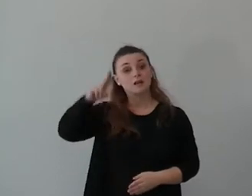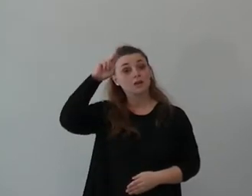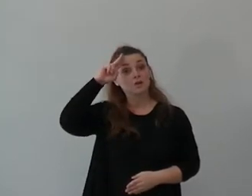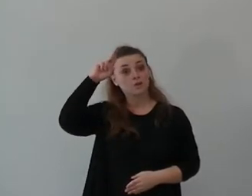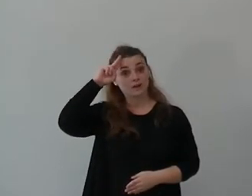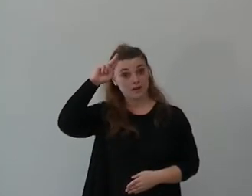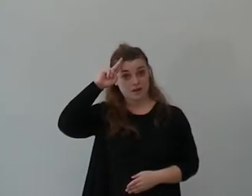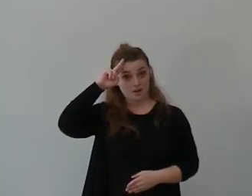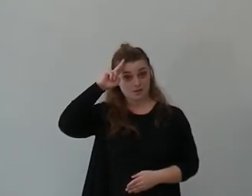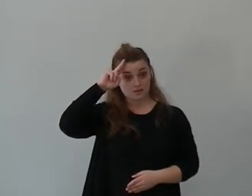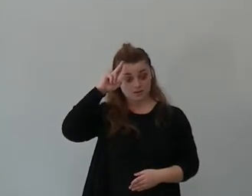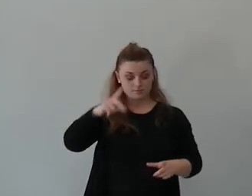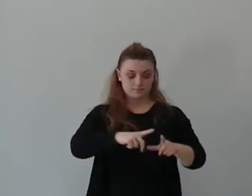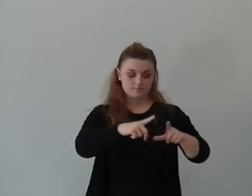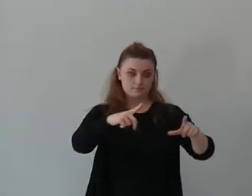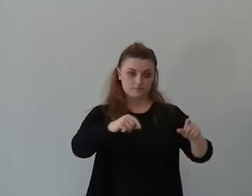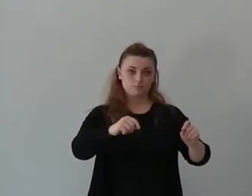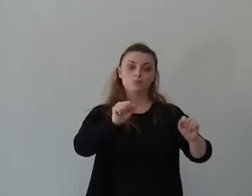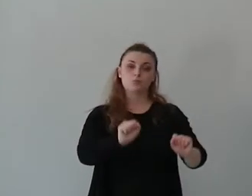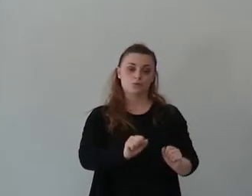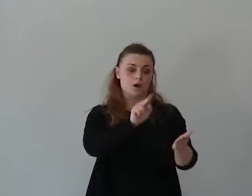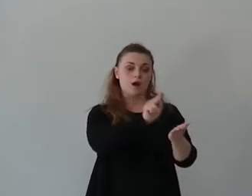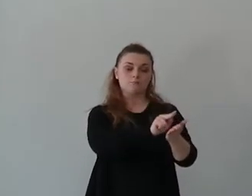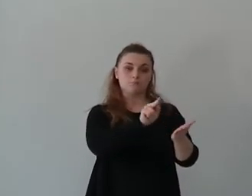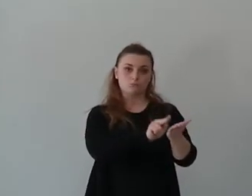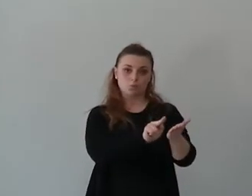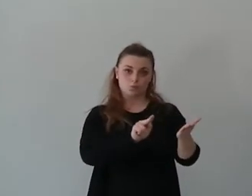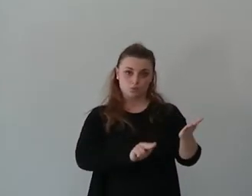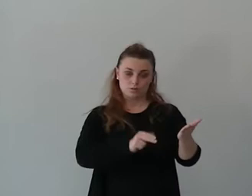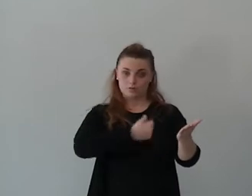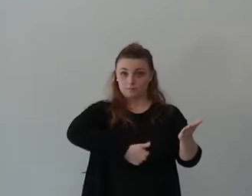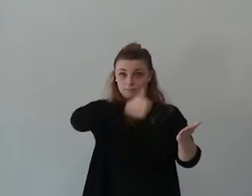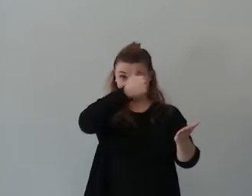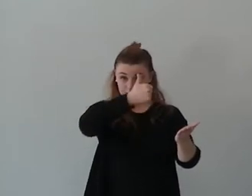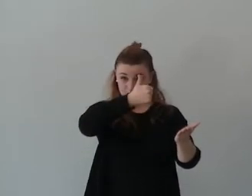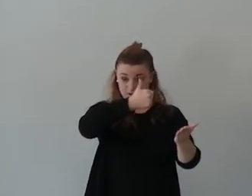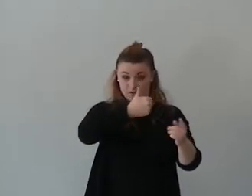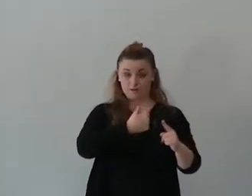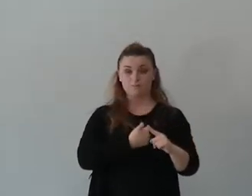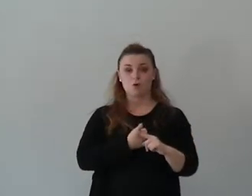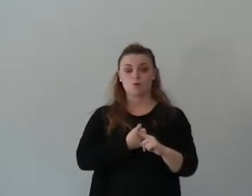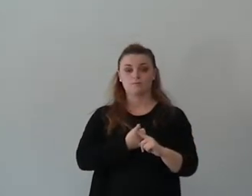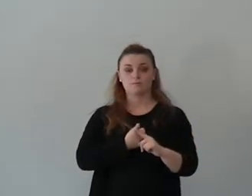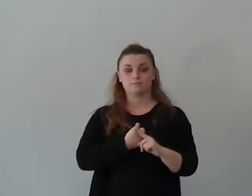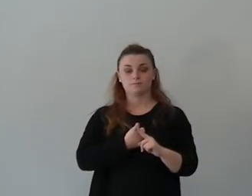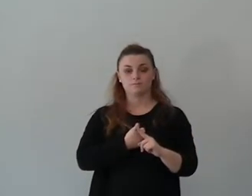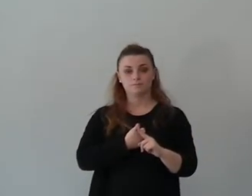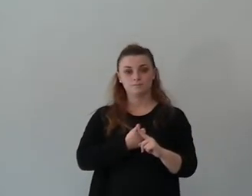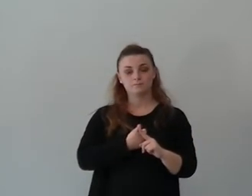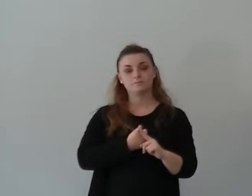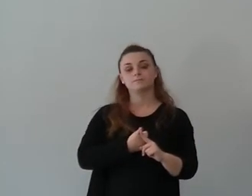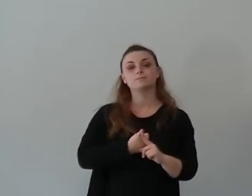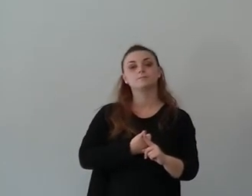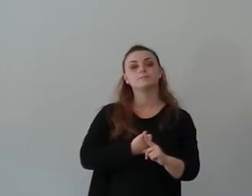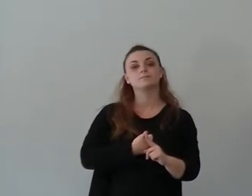gli appunti sul biglietto che vi ho dato. And number one fits right into if you wrote a one. Numero